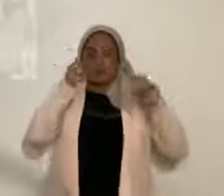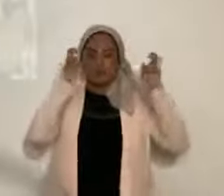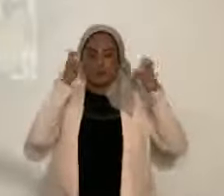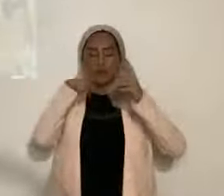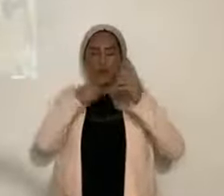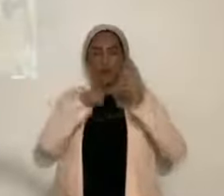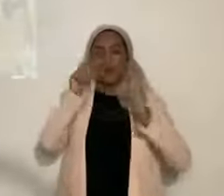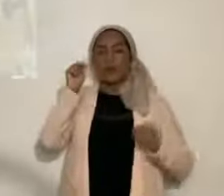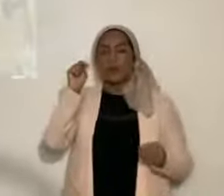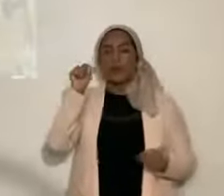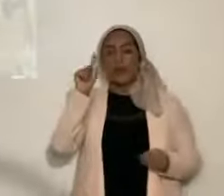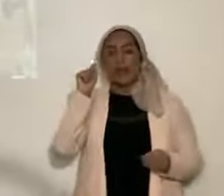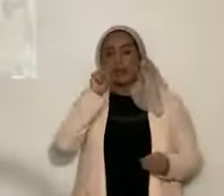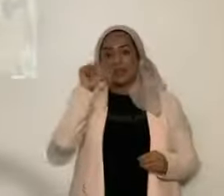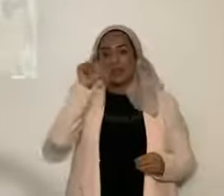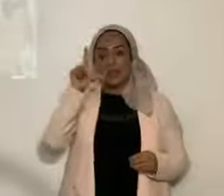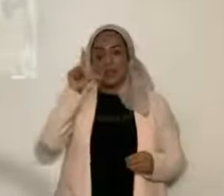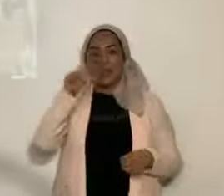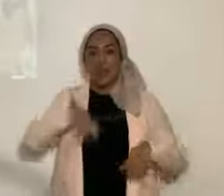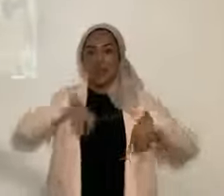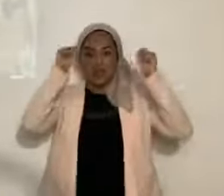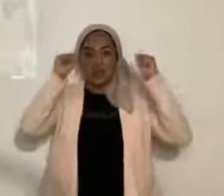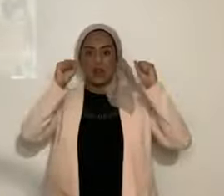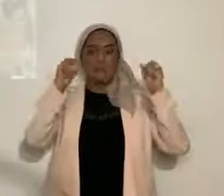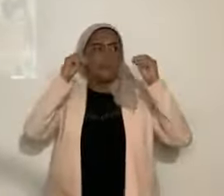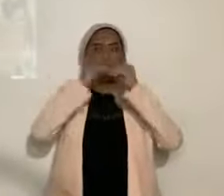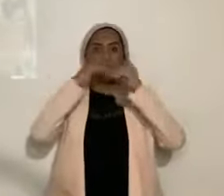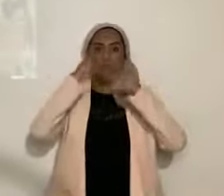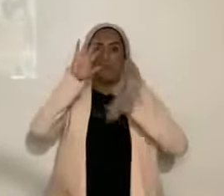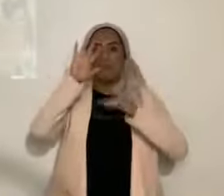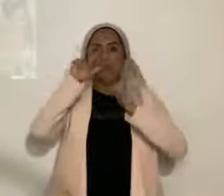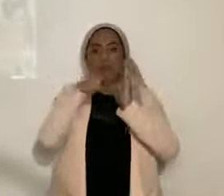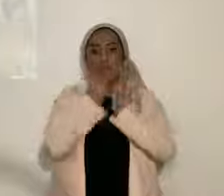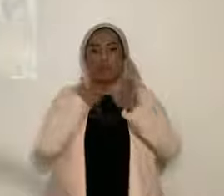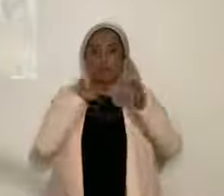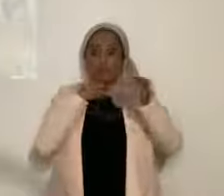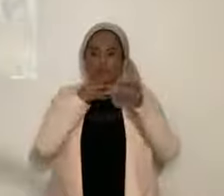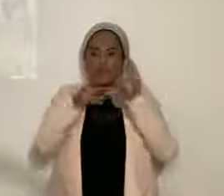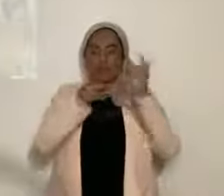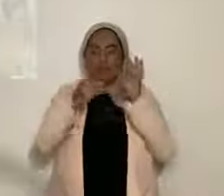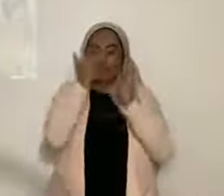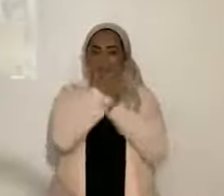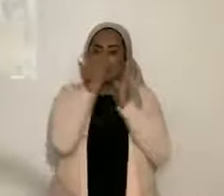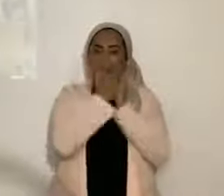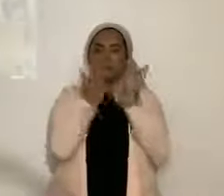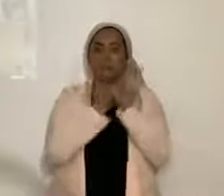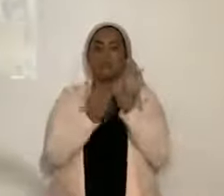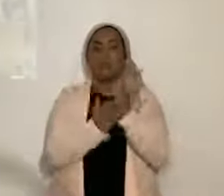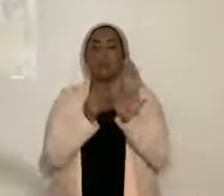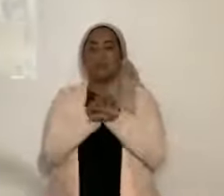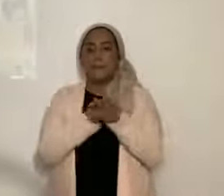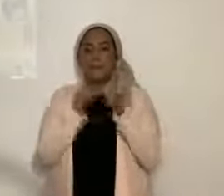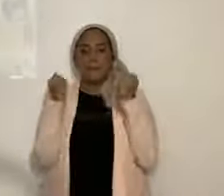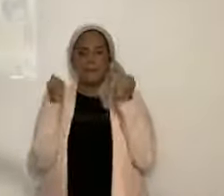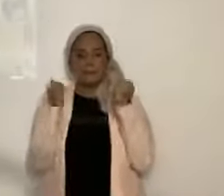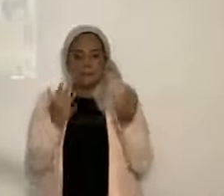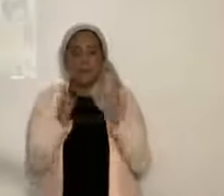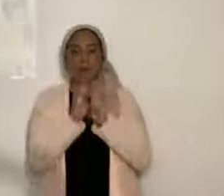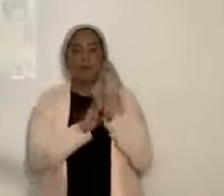Natsal, arrebato, son más de 5 horas. Ahí explico con más lujo de detalle, puntos y comas, con muchísimas citas de la